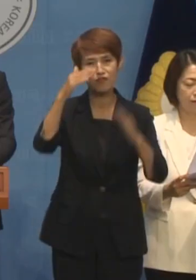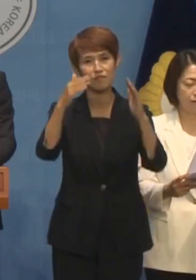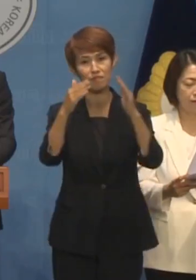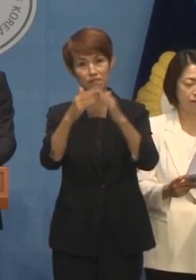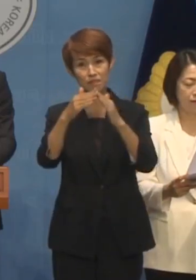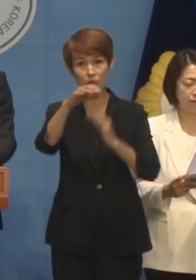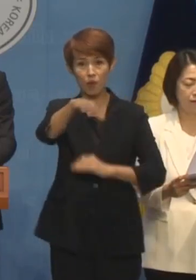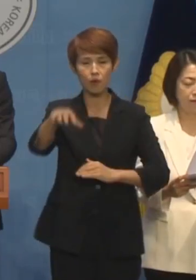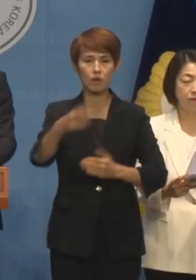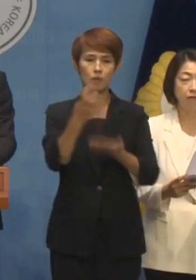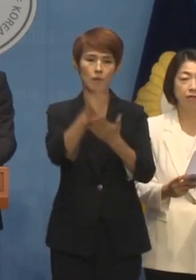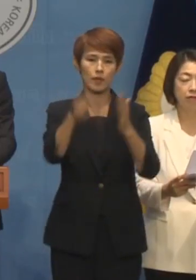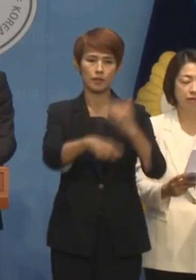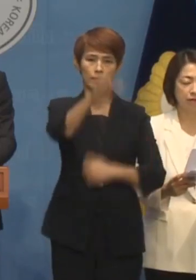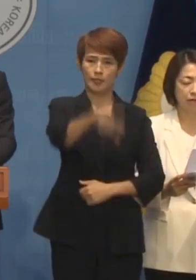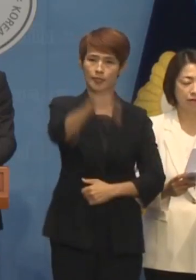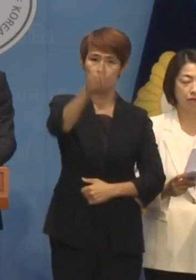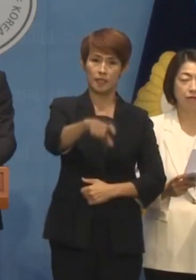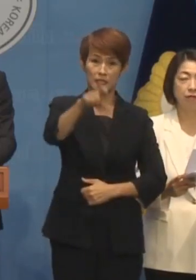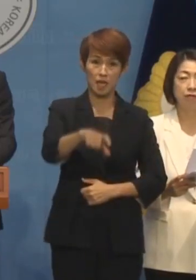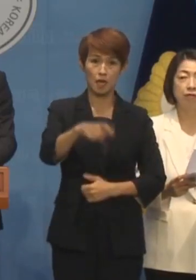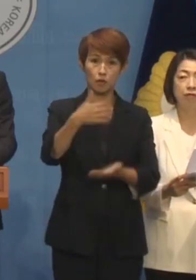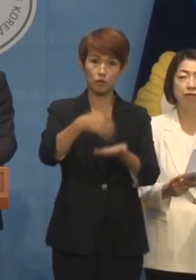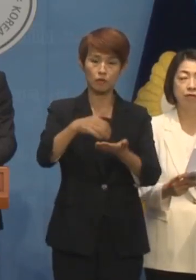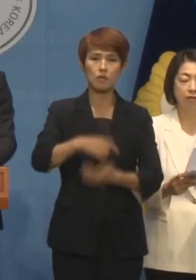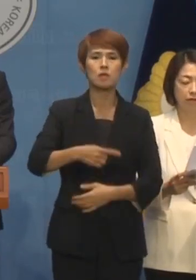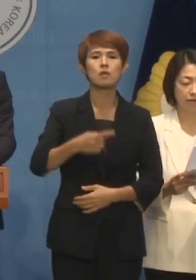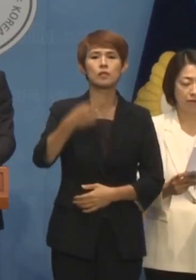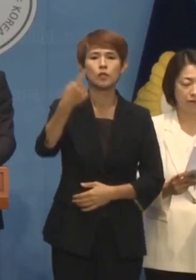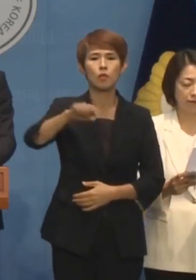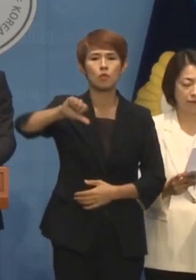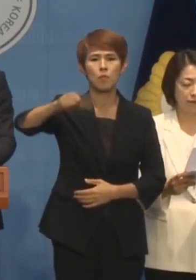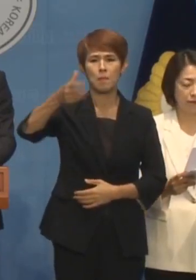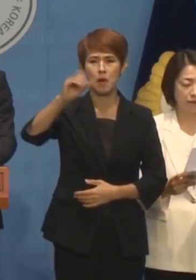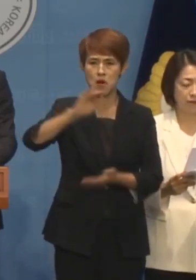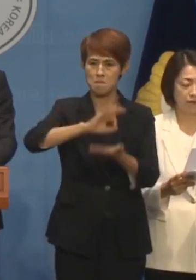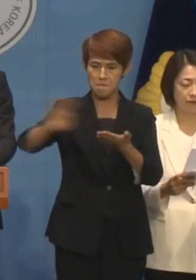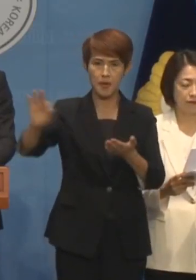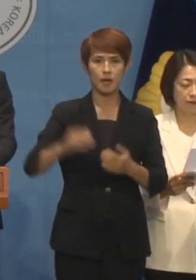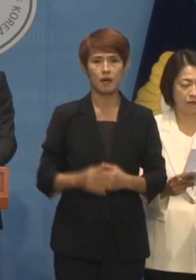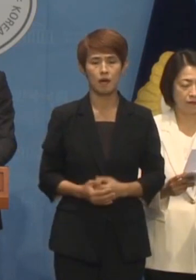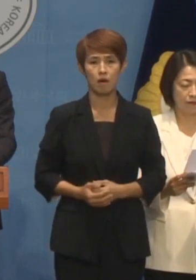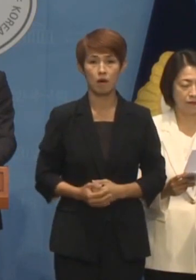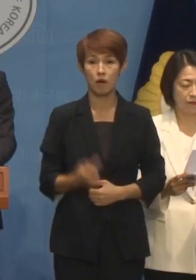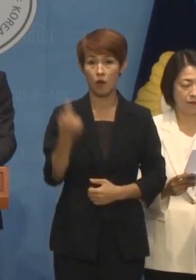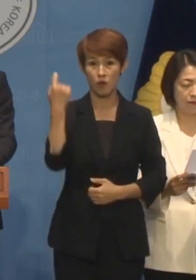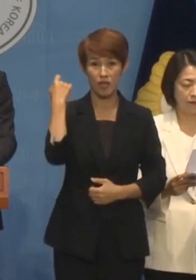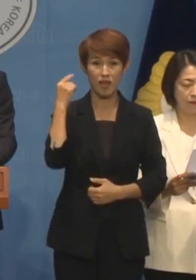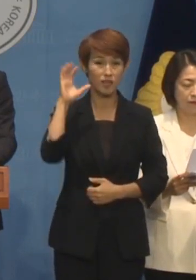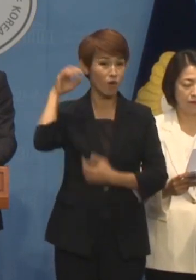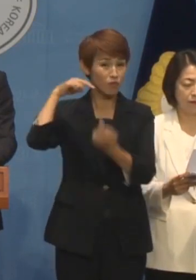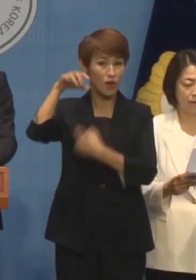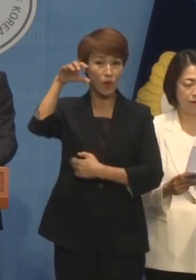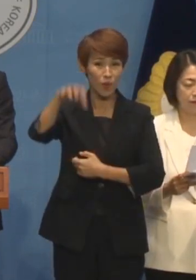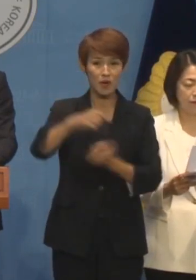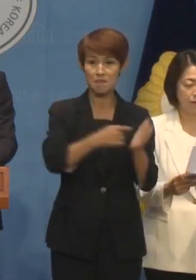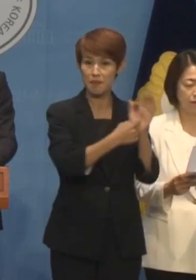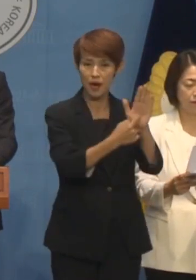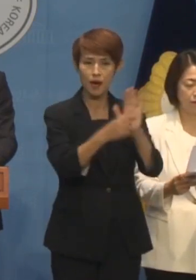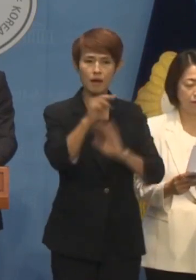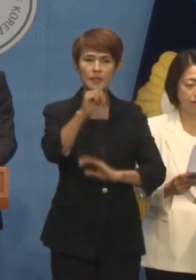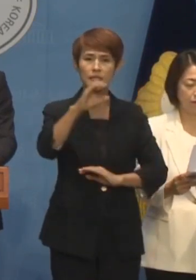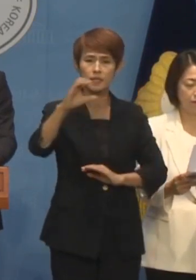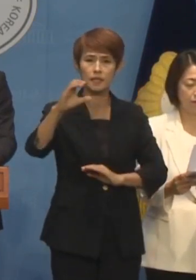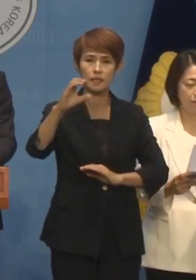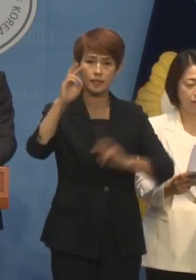등에서 법인카드를 결제한 규모가 약 1,500만 원이다. 그리고 어제 청문회장에서 공개된 대전